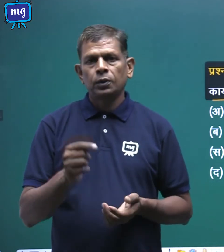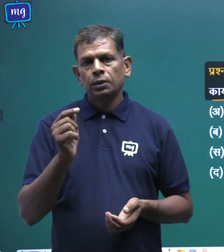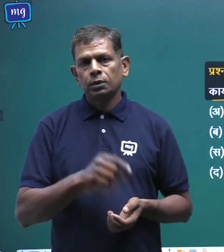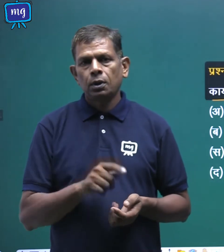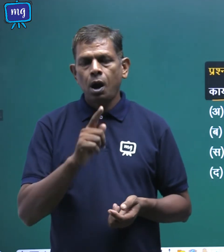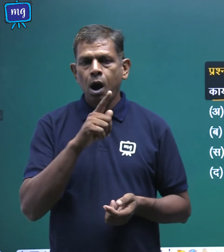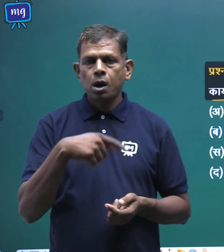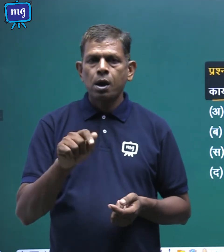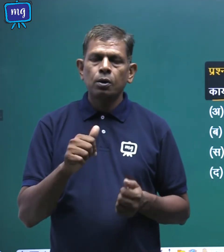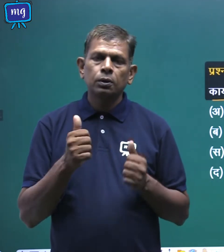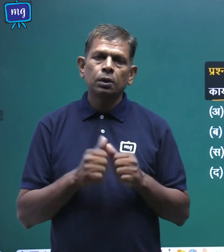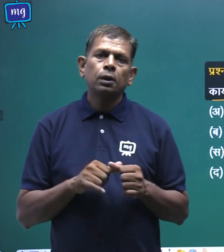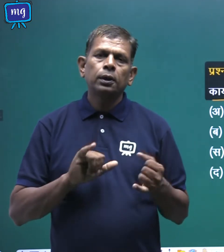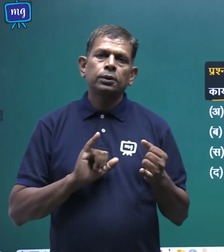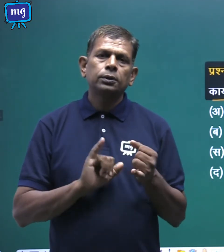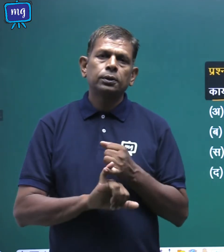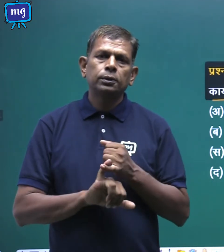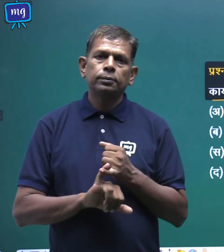सही उत्तर है स।